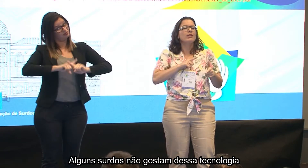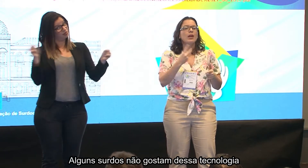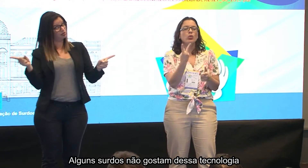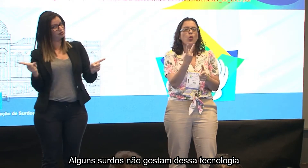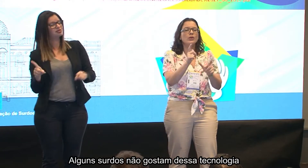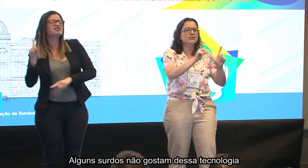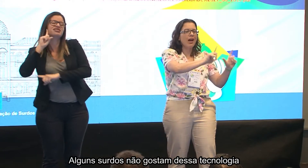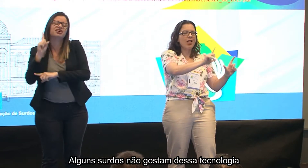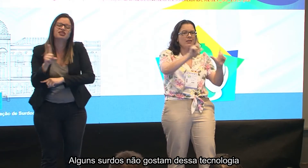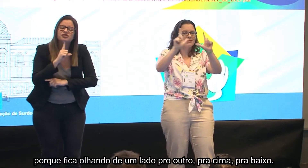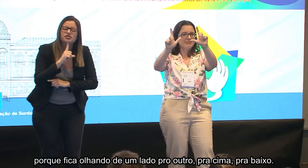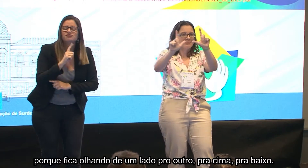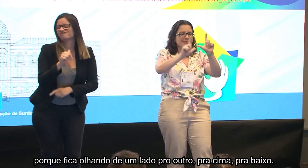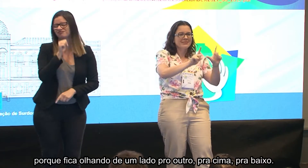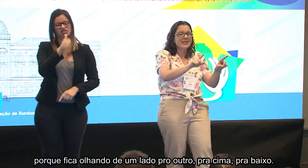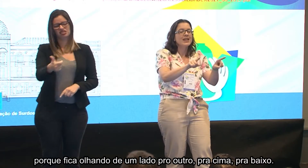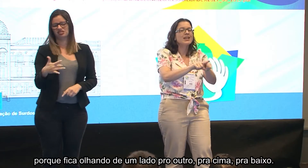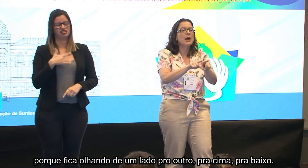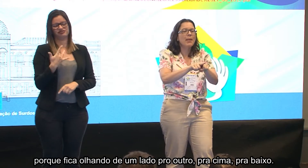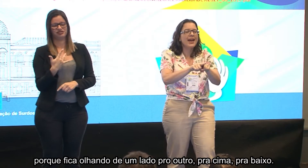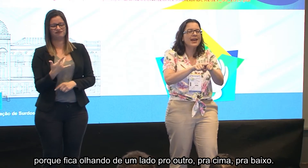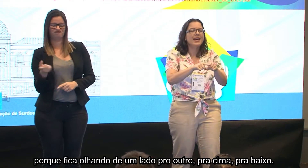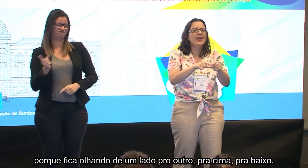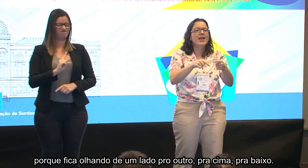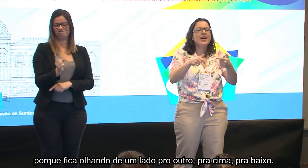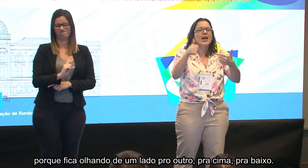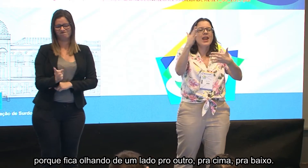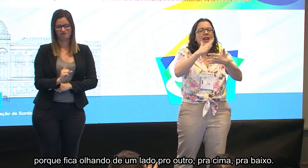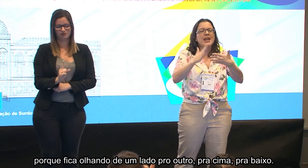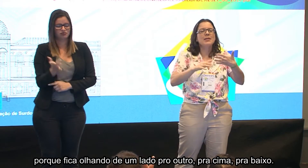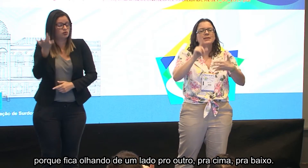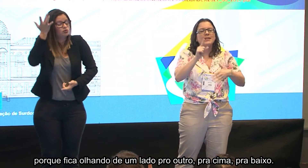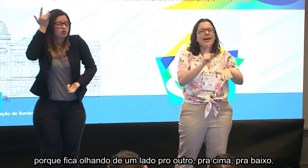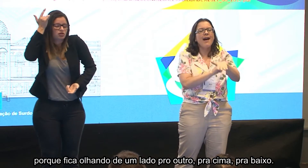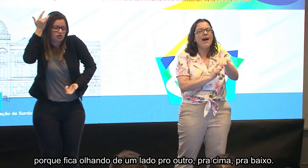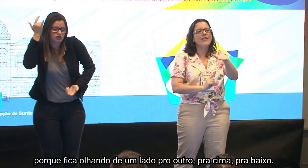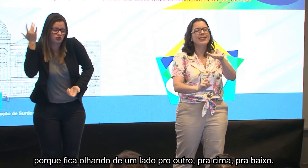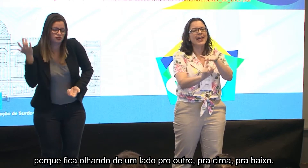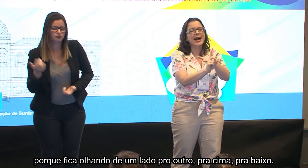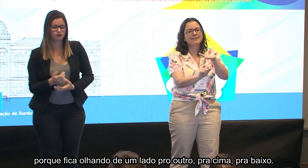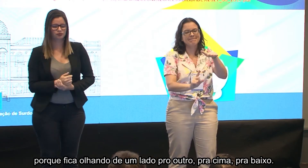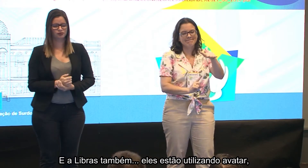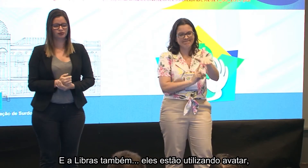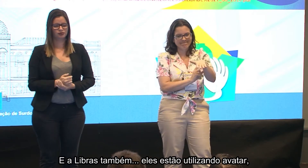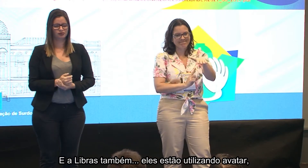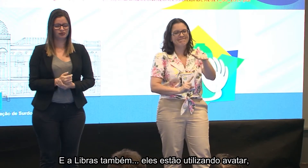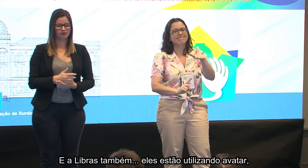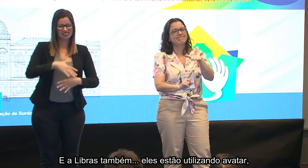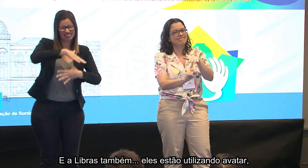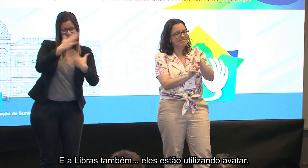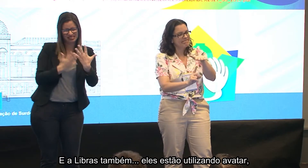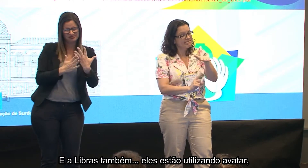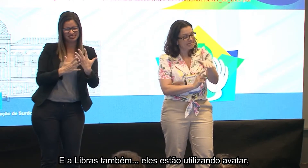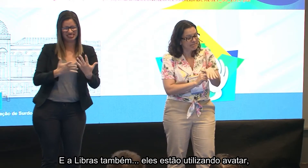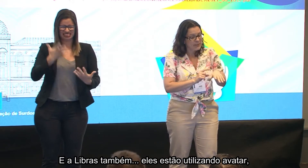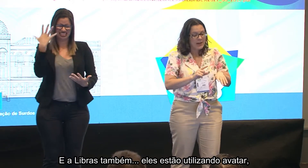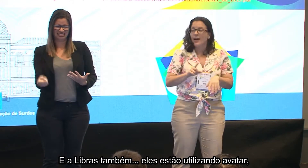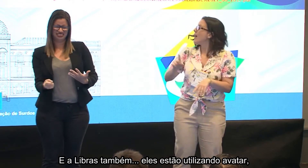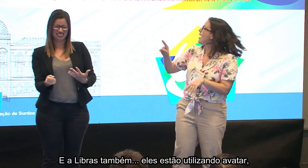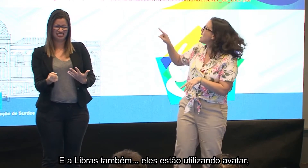dessa tecnologia, porque fica olhando de um lado para o outro, para cima, para baixo. E a Libras também, eles estão